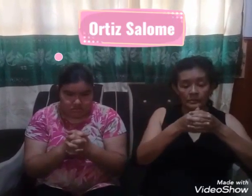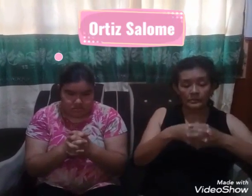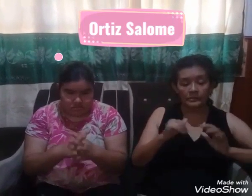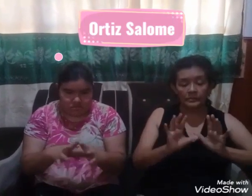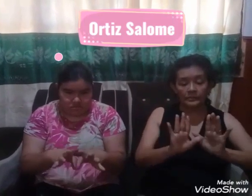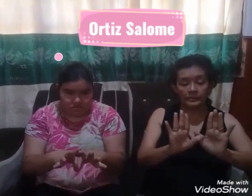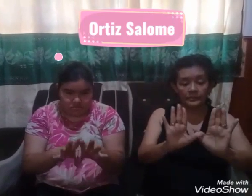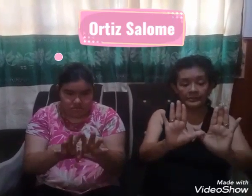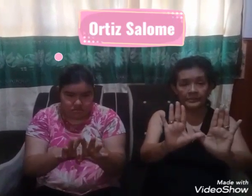Música